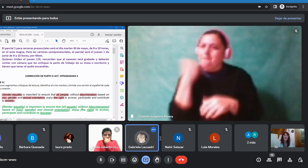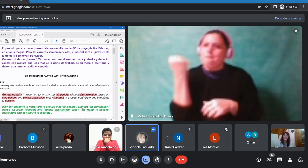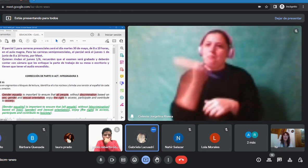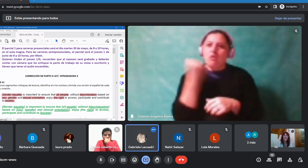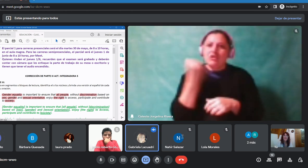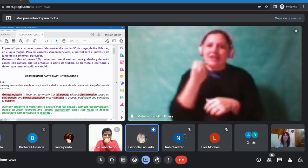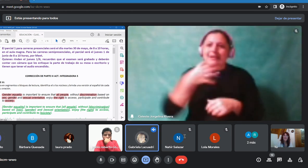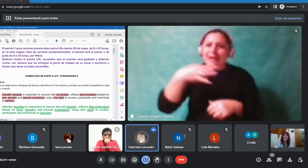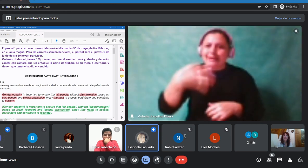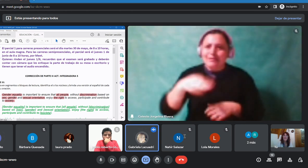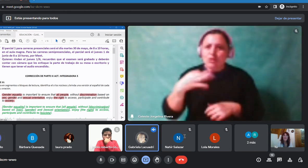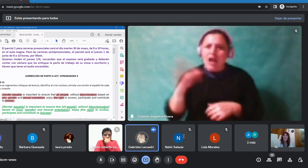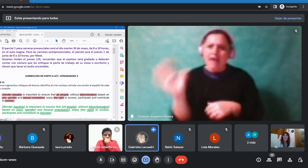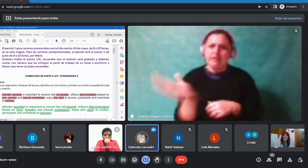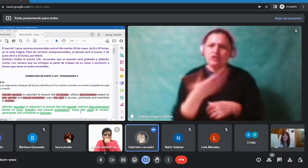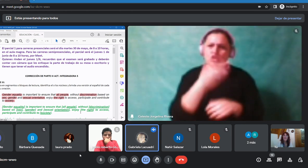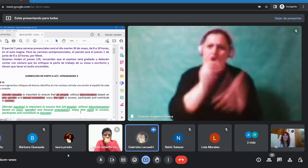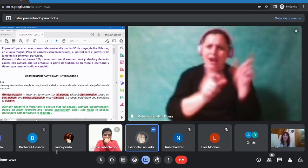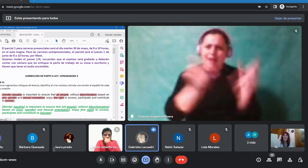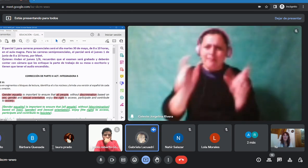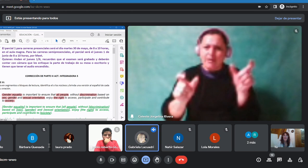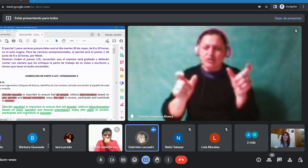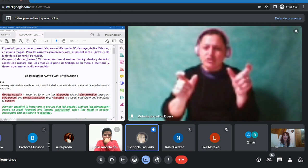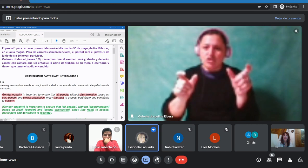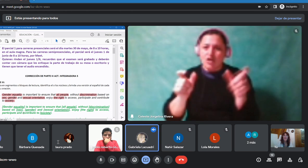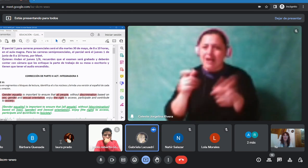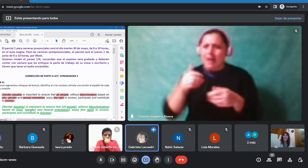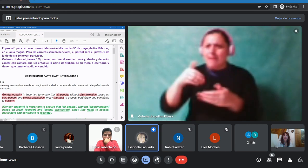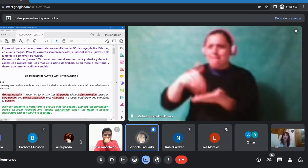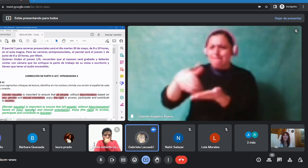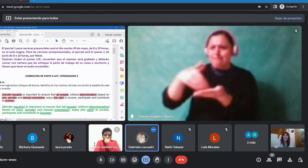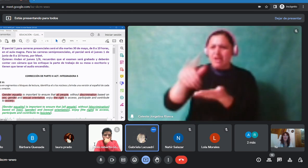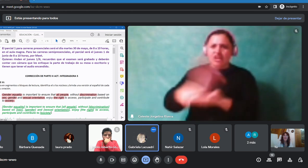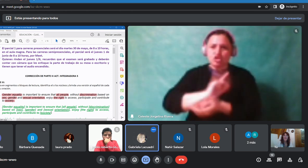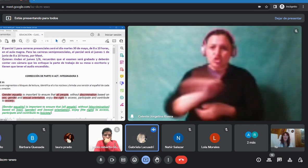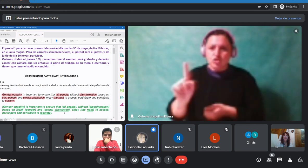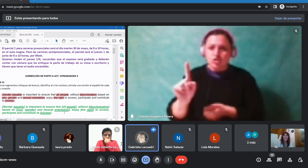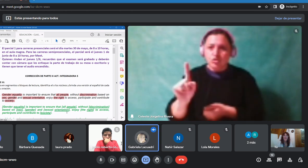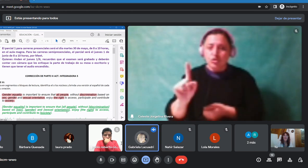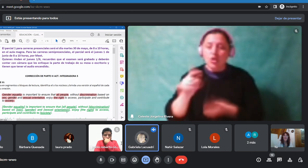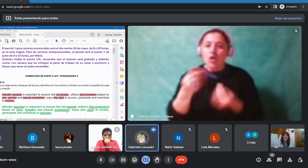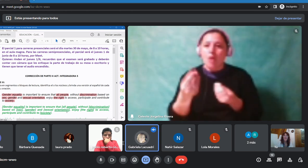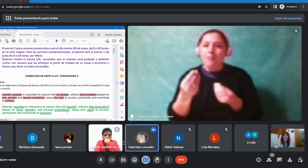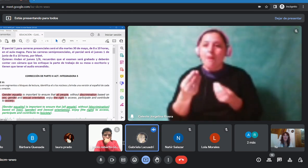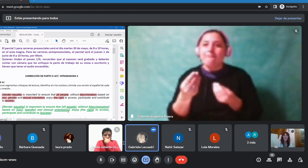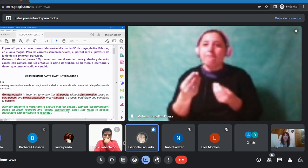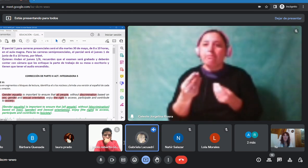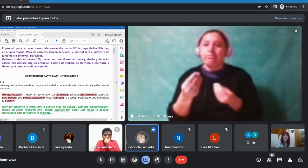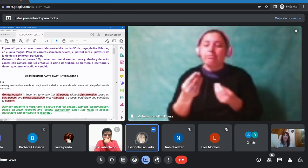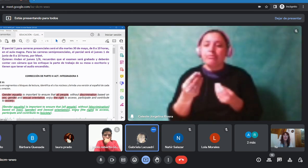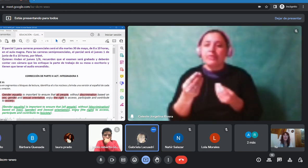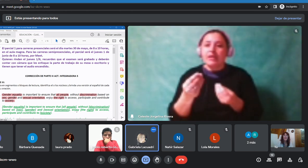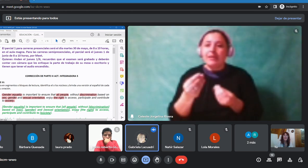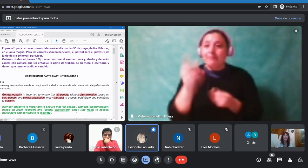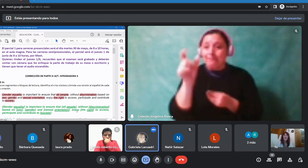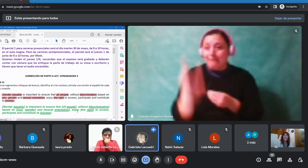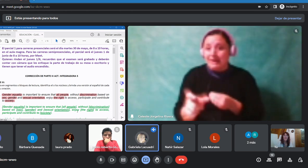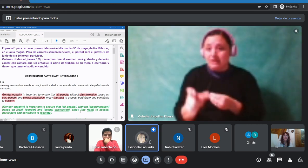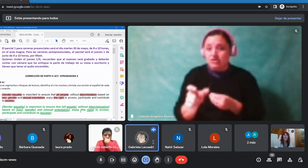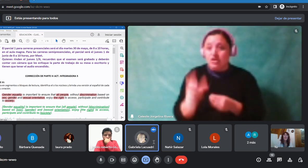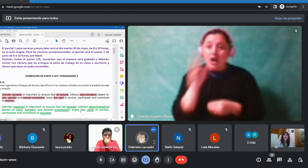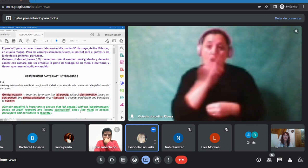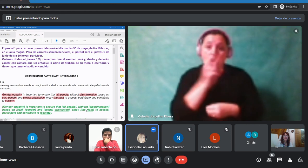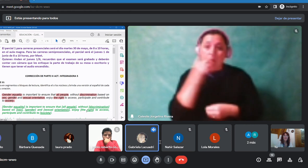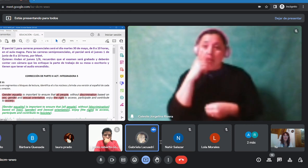personas sin discriminación basada en el sexo, género y la orientación sexual